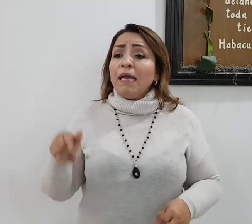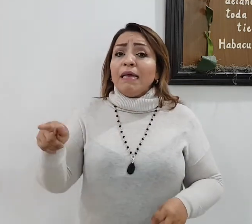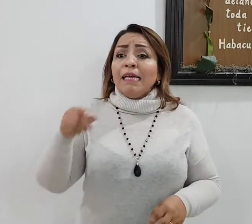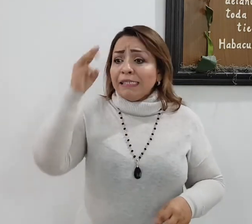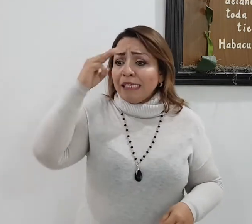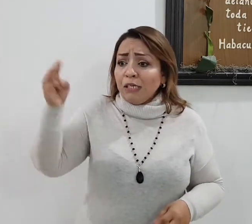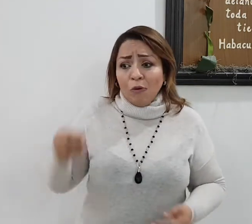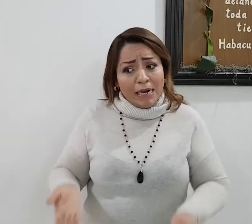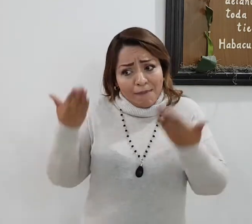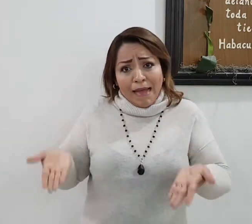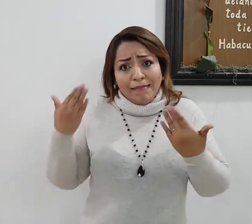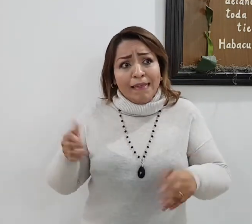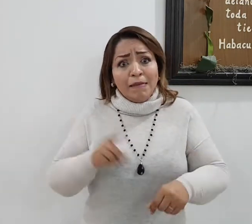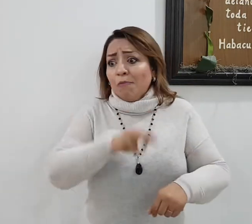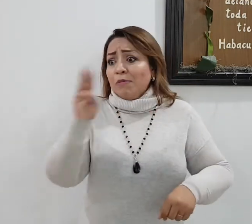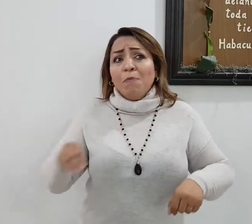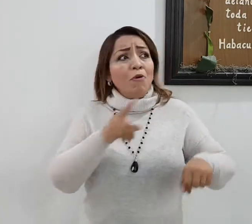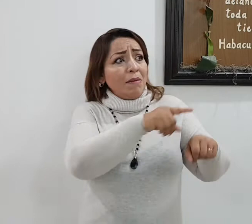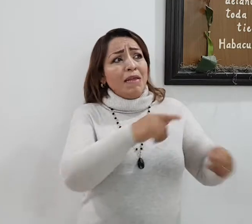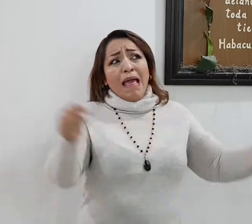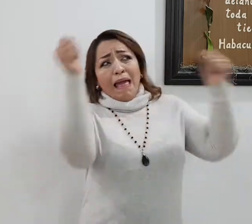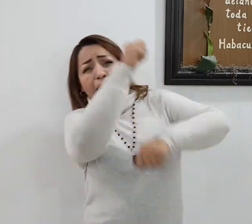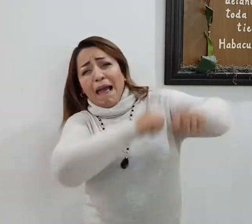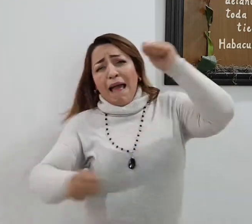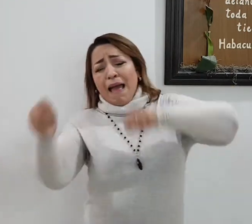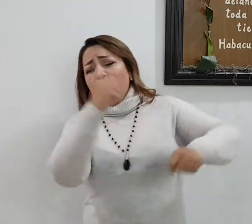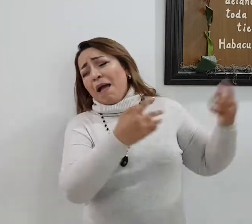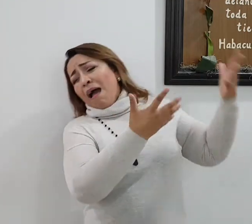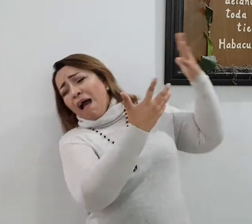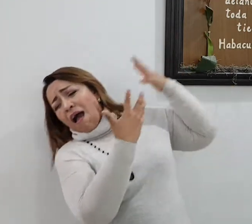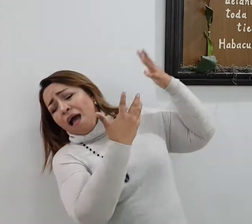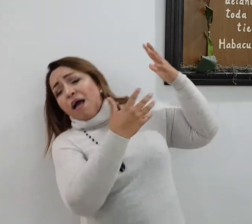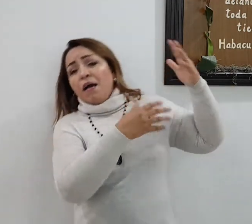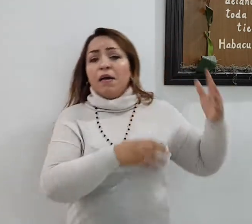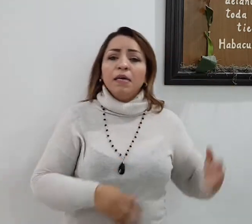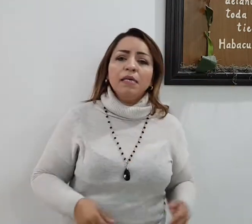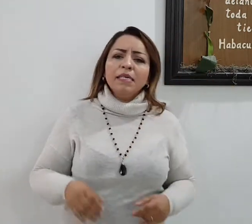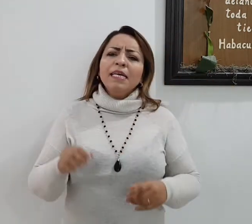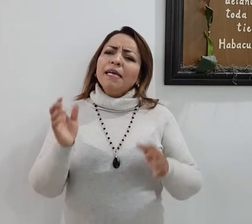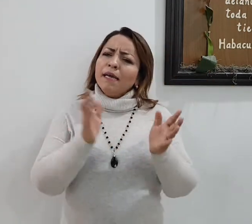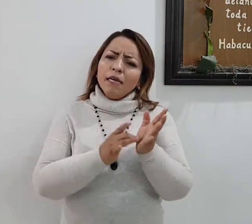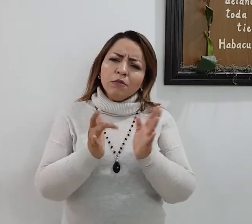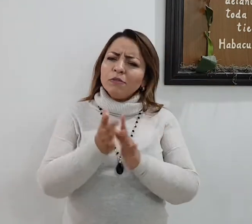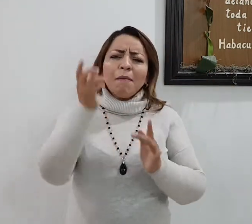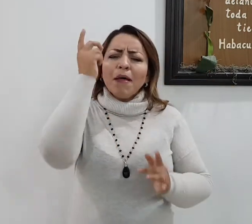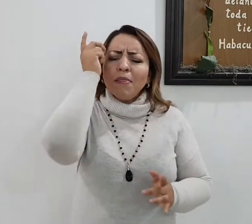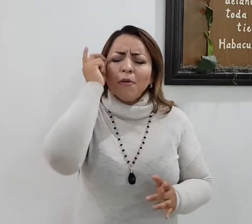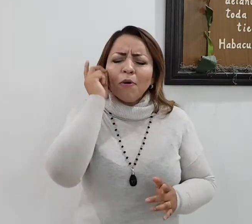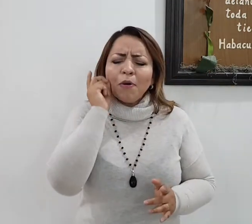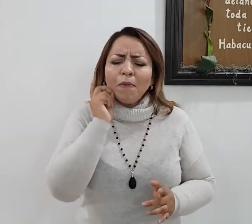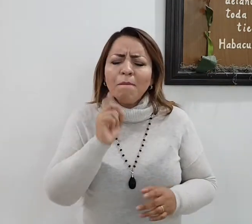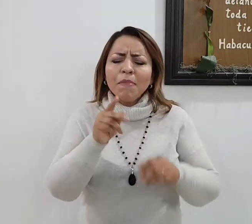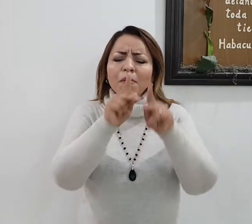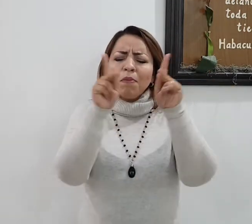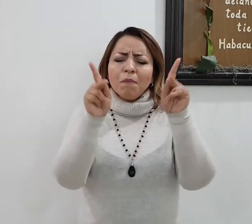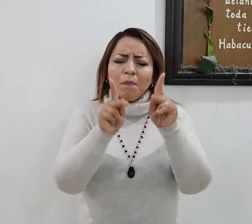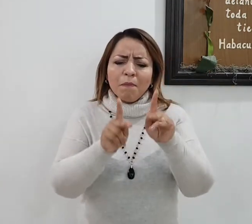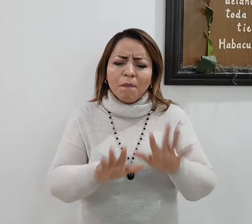¿Ya se fijó? En ningún momento se bajó Jesús de la barca. Jesús va con nosotros en esa tempestad, hermano, pero a veces se nos